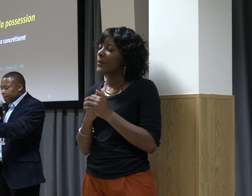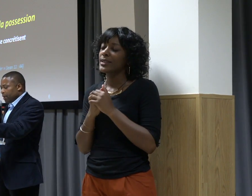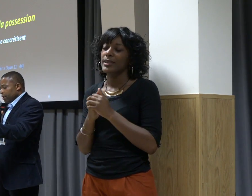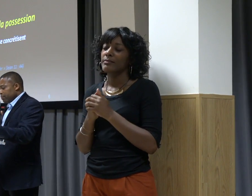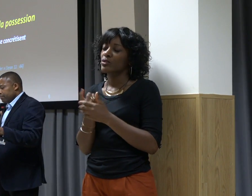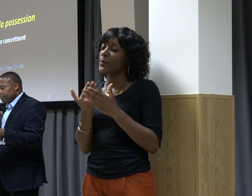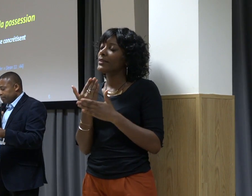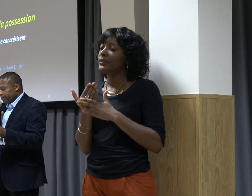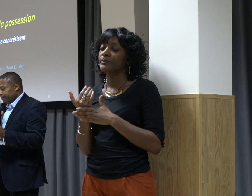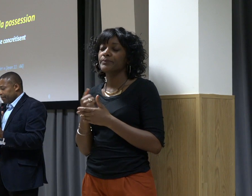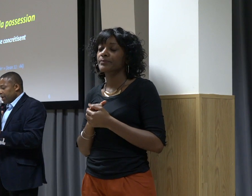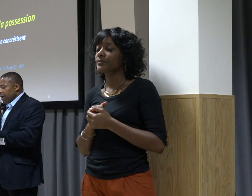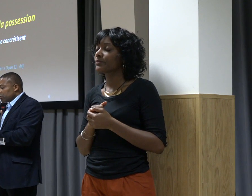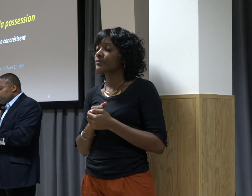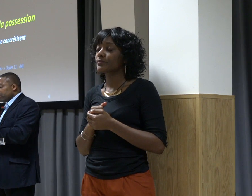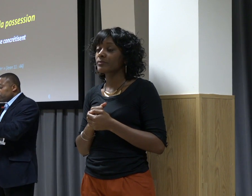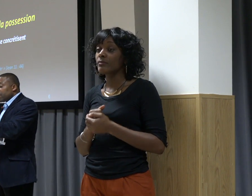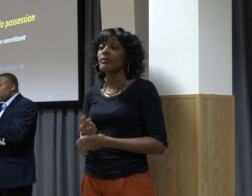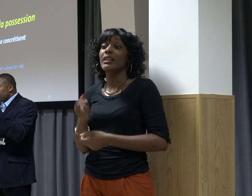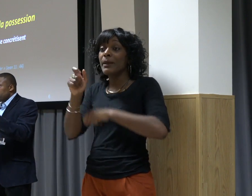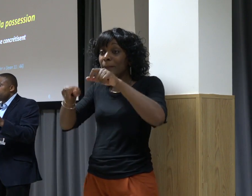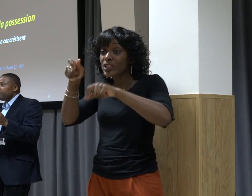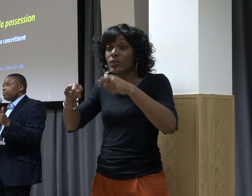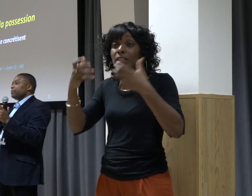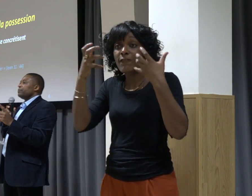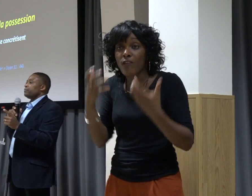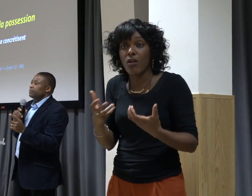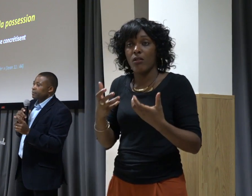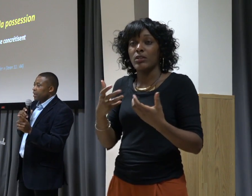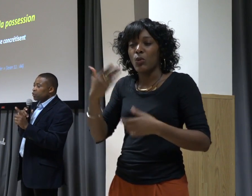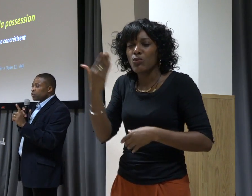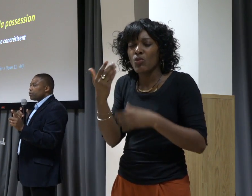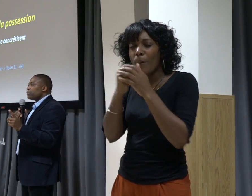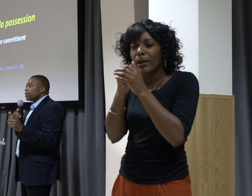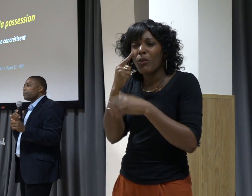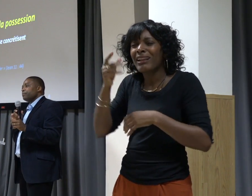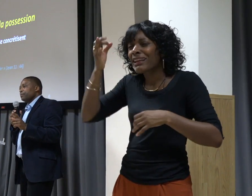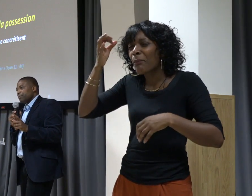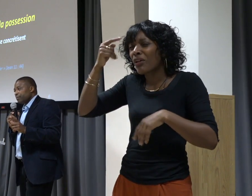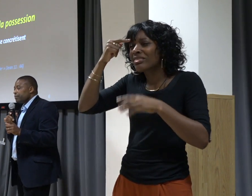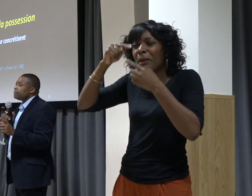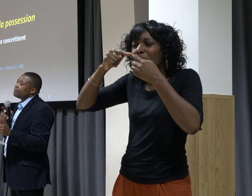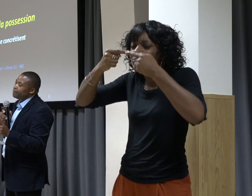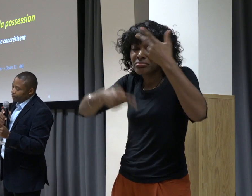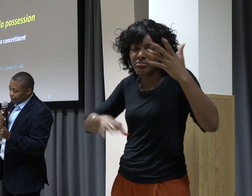l'opportunité à ceux qui voudraient qu'on prie, quel que soit le sujet,